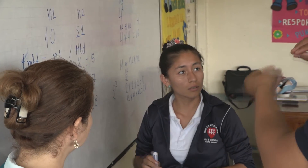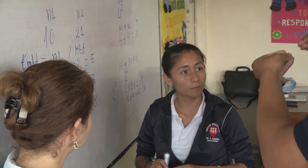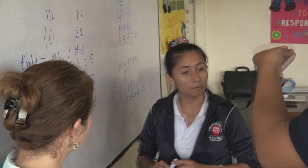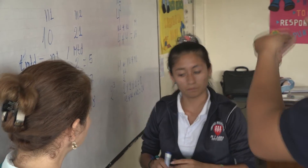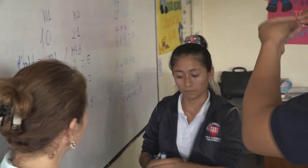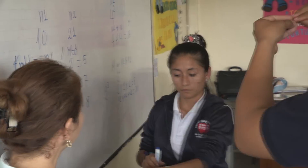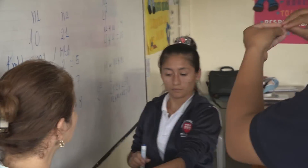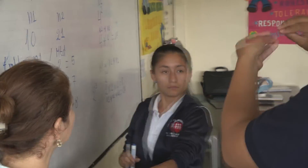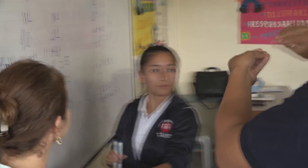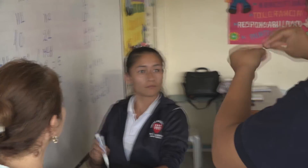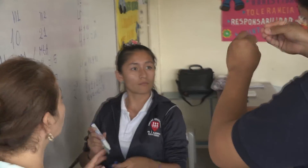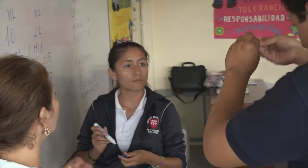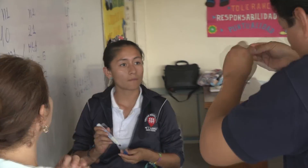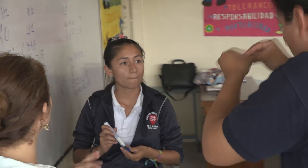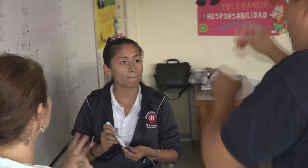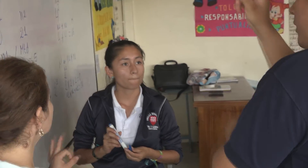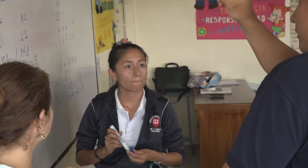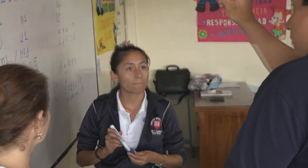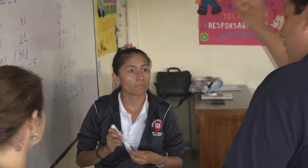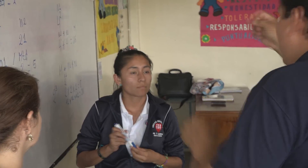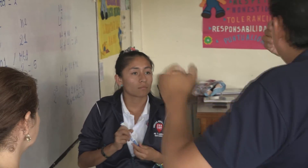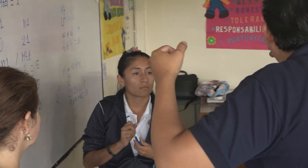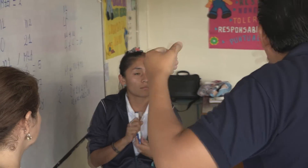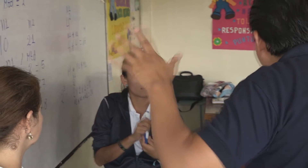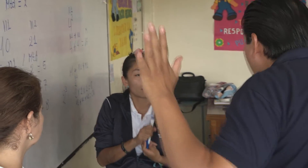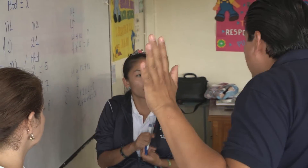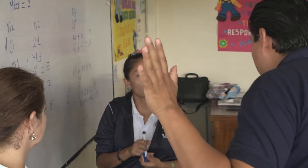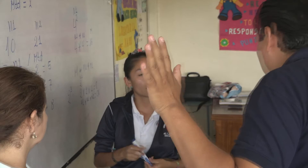número, usted puede ingresar cualquier número.